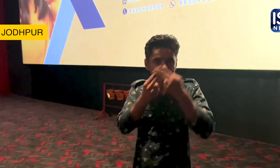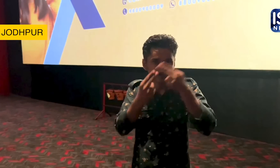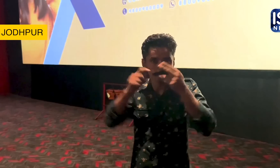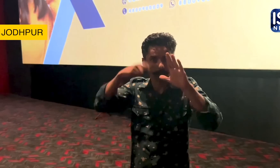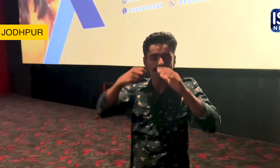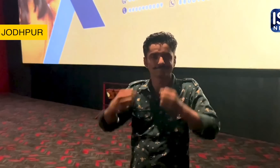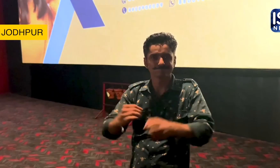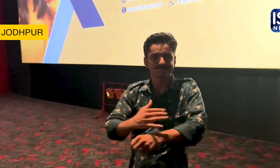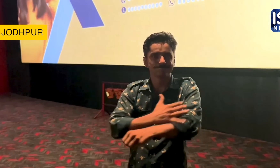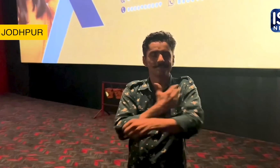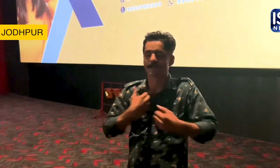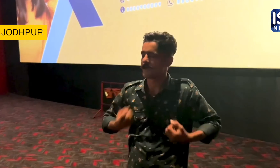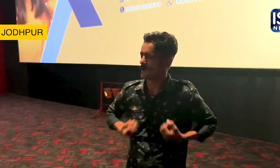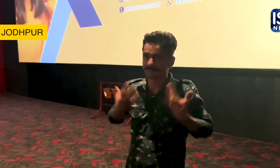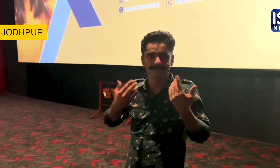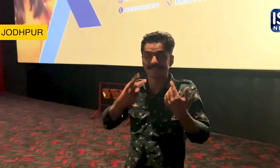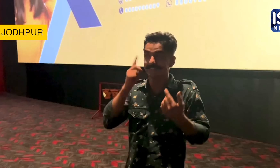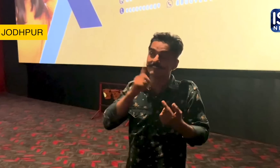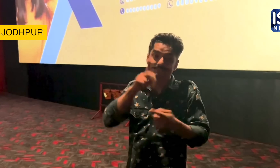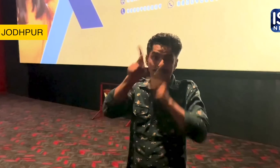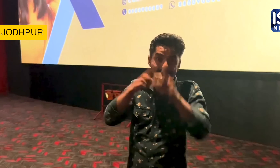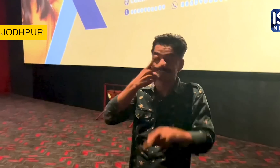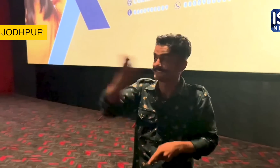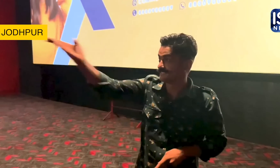आईएसएच न्यूज़ द्वारा आईएसएल में मूवी देखना बहुत अमेजिंग था। देखिए,